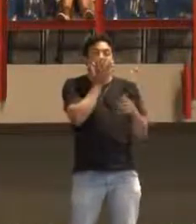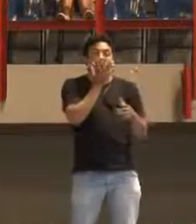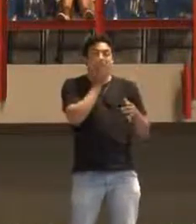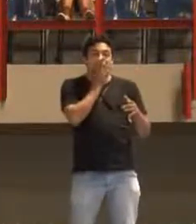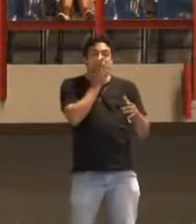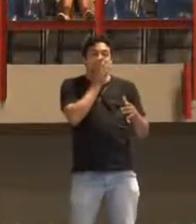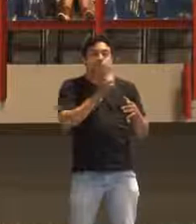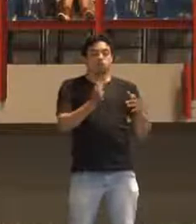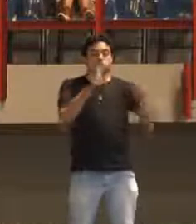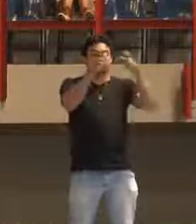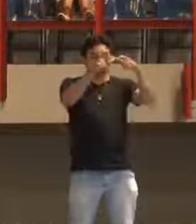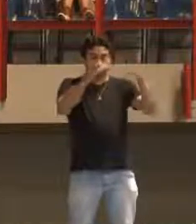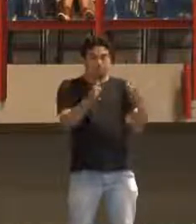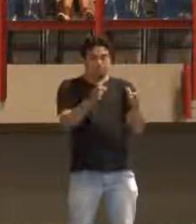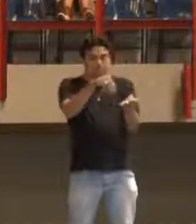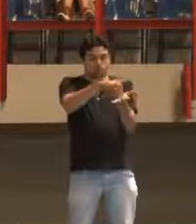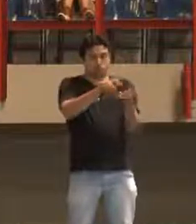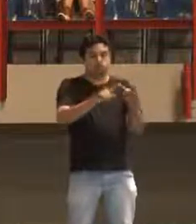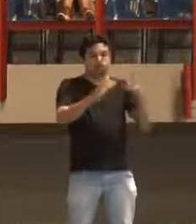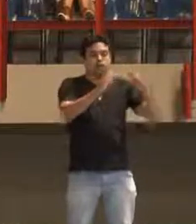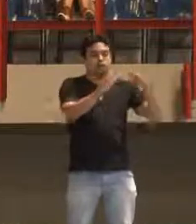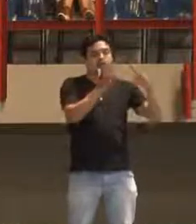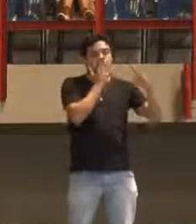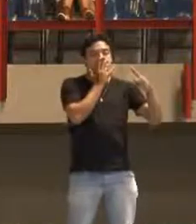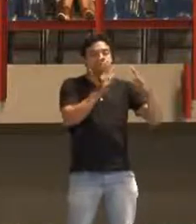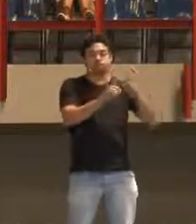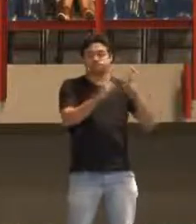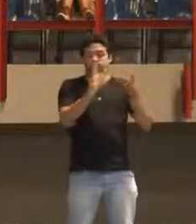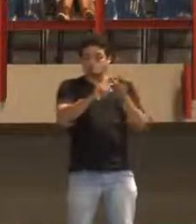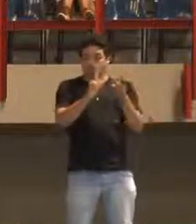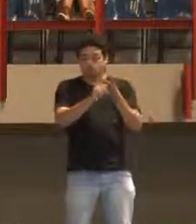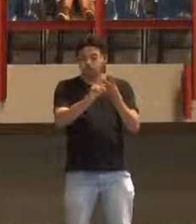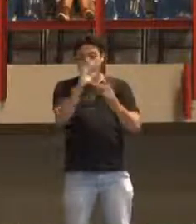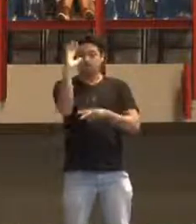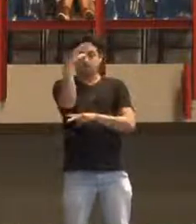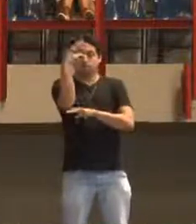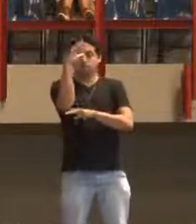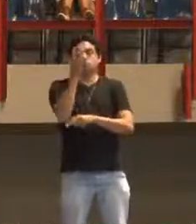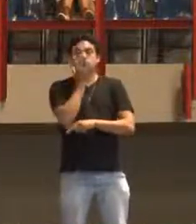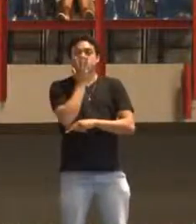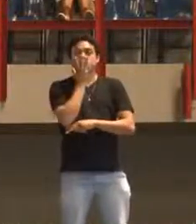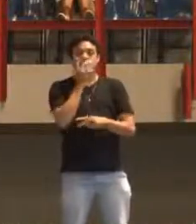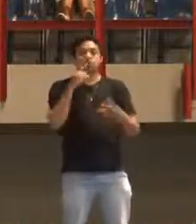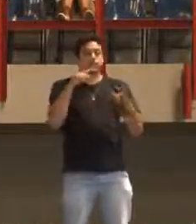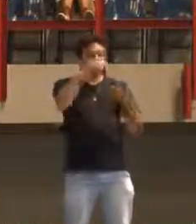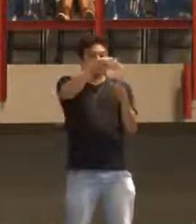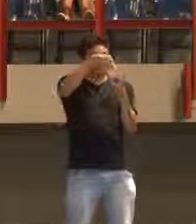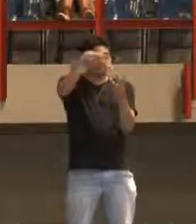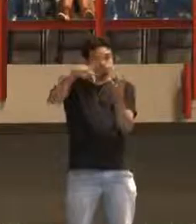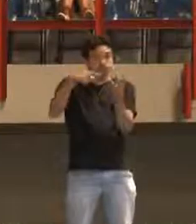garrafa, tem que escolher uma cor para a casa e tem que escolher uma cor para a palmeira.